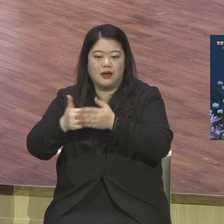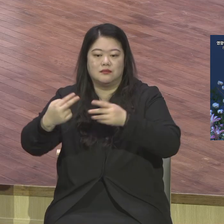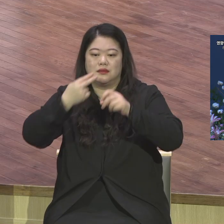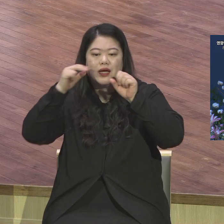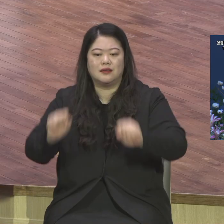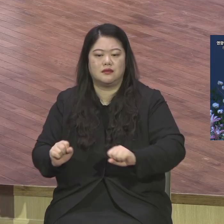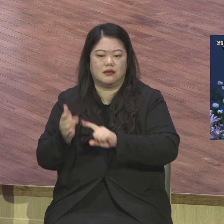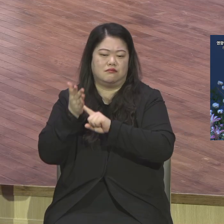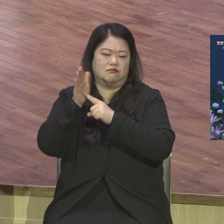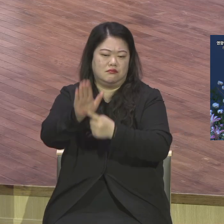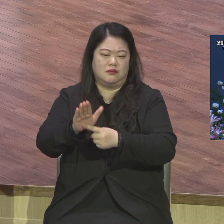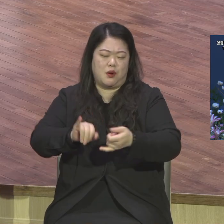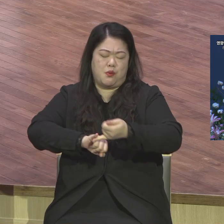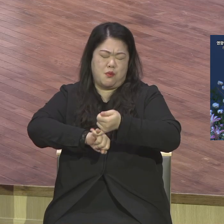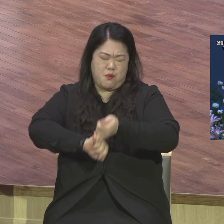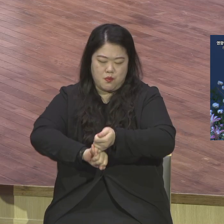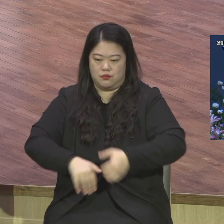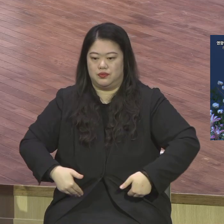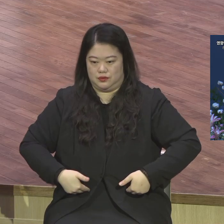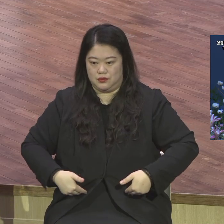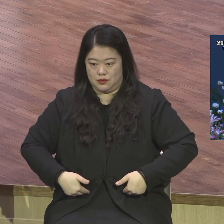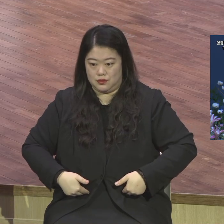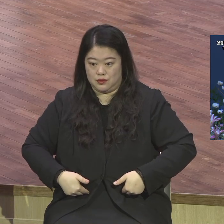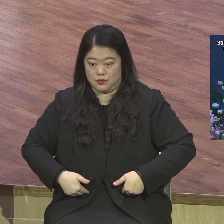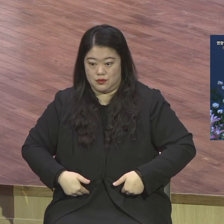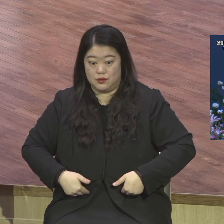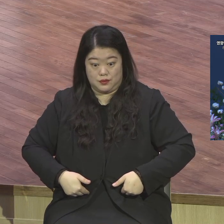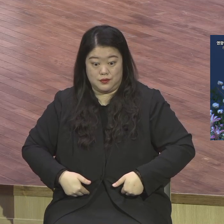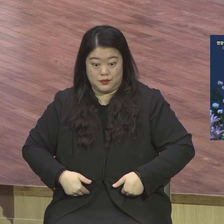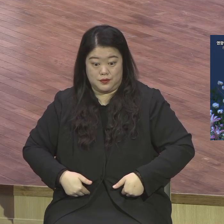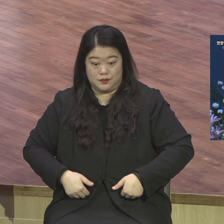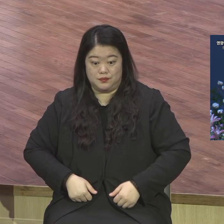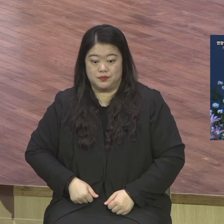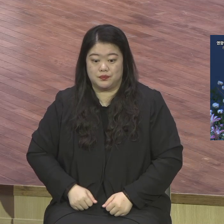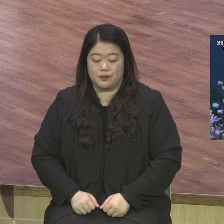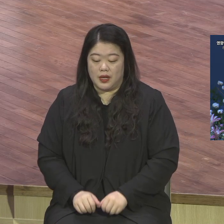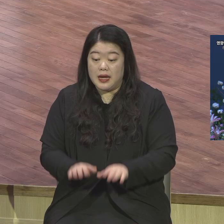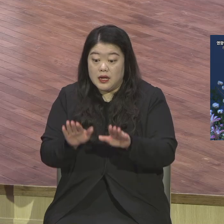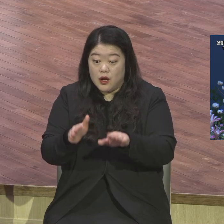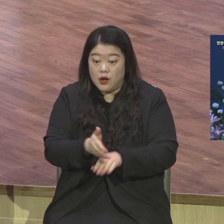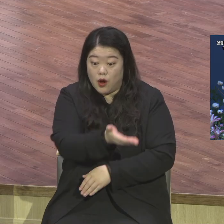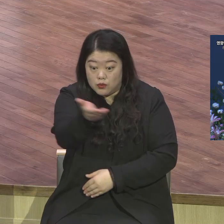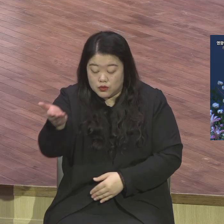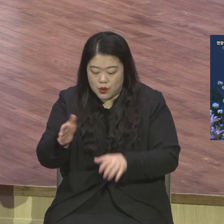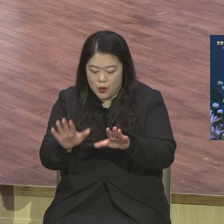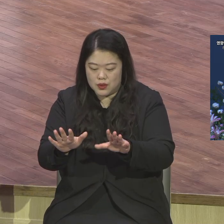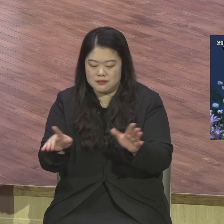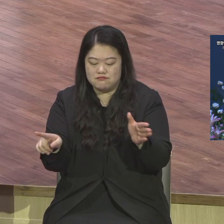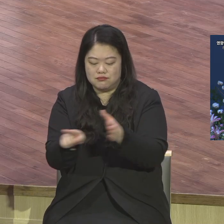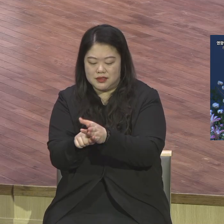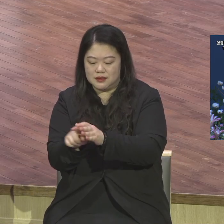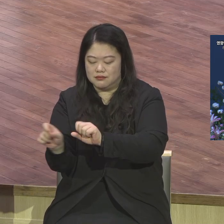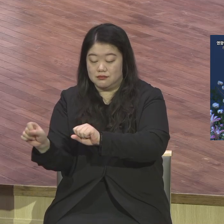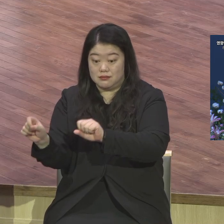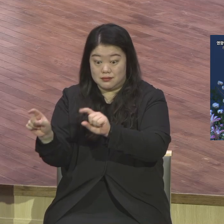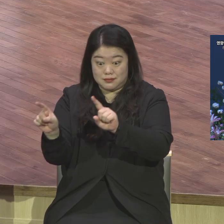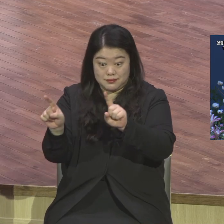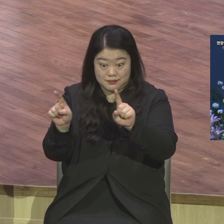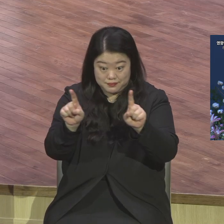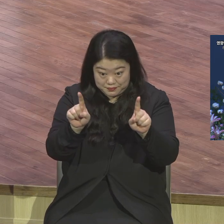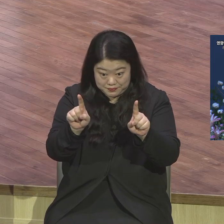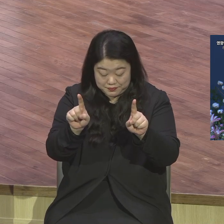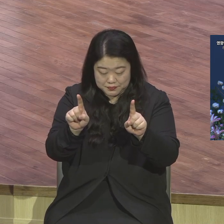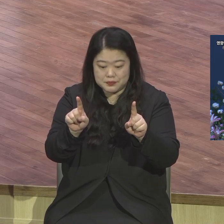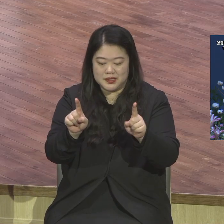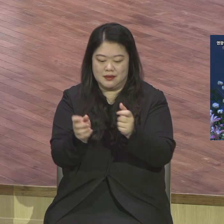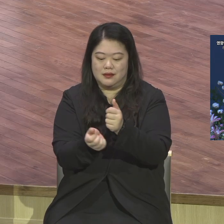오늘 말씀을 통해 예언계 모든 성도들 온전한 믿음이 회복되어서 복음의 선한